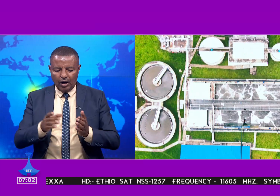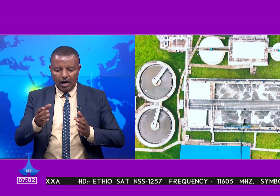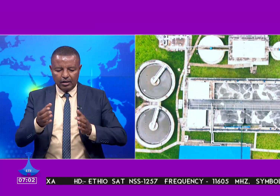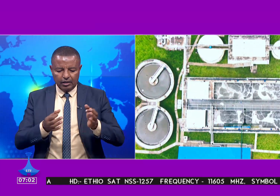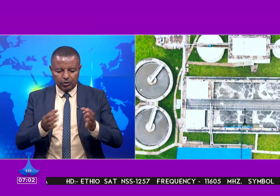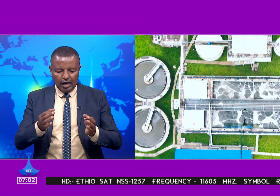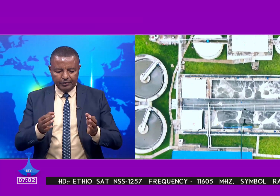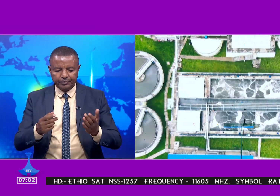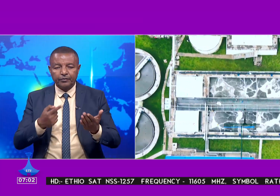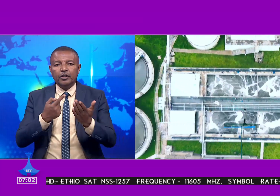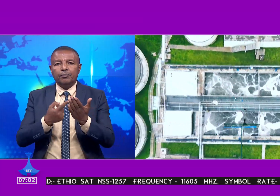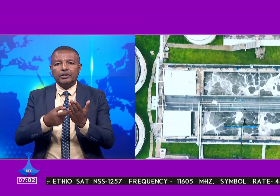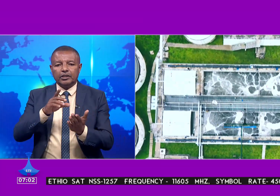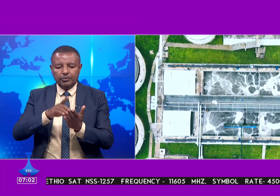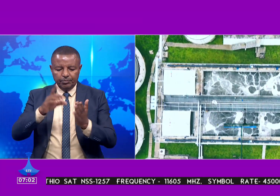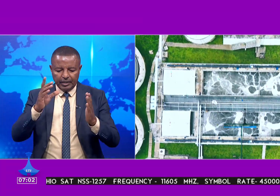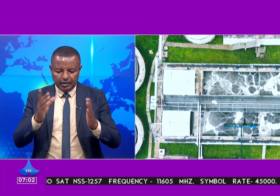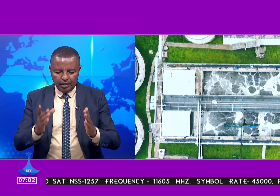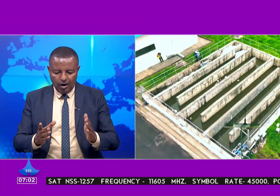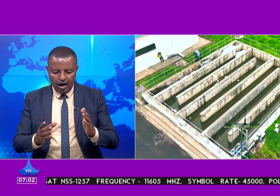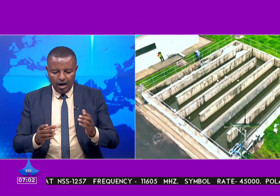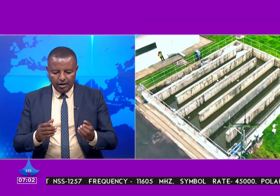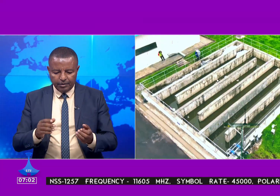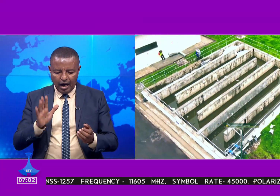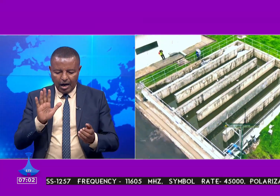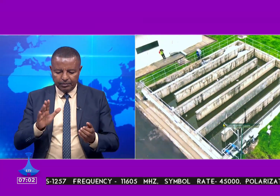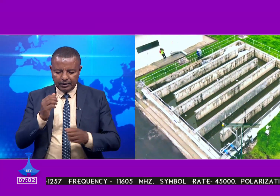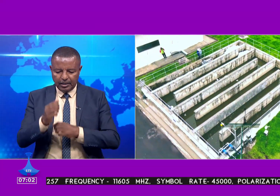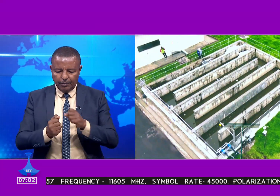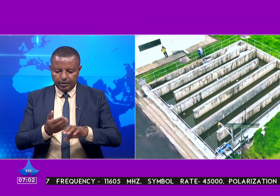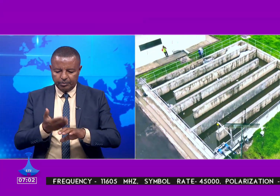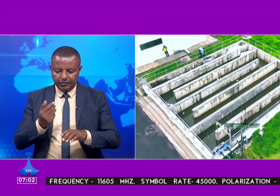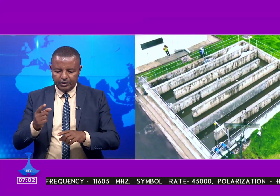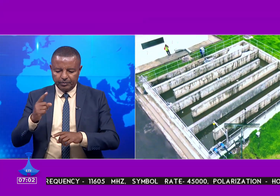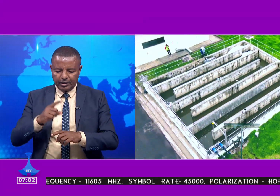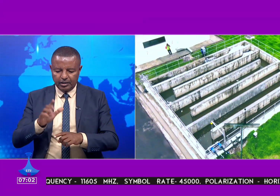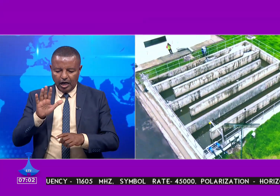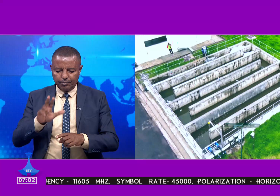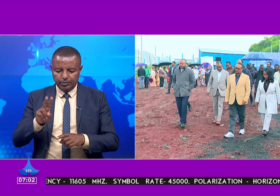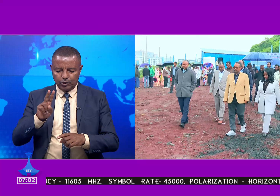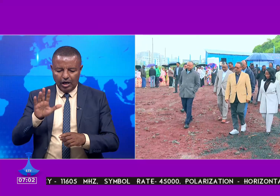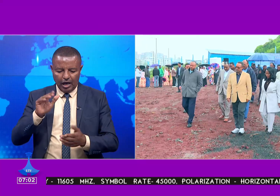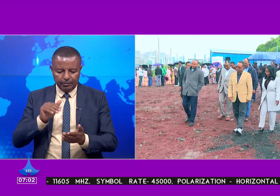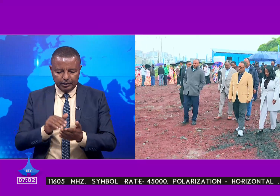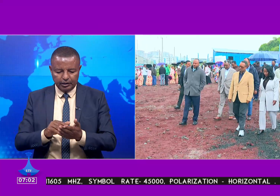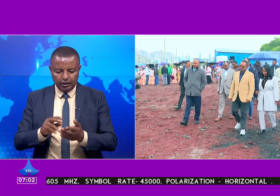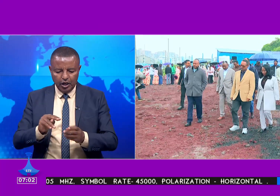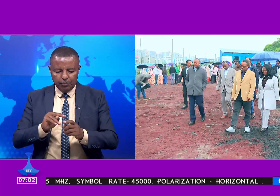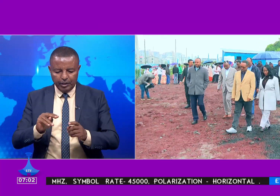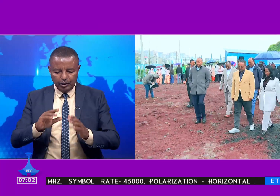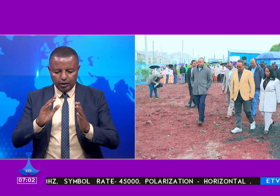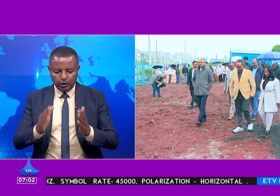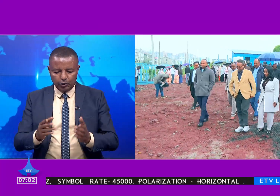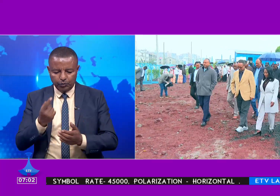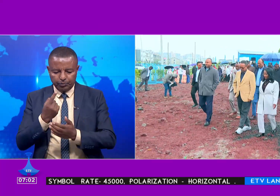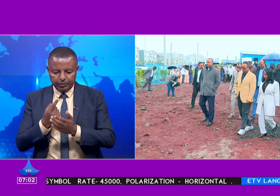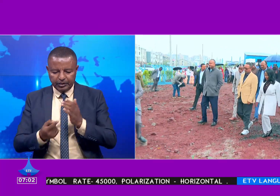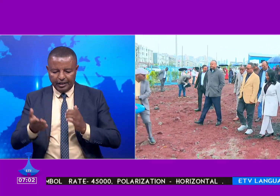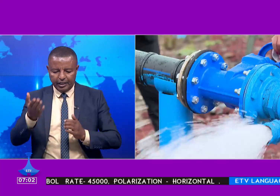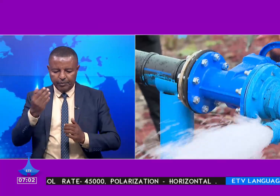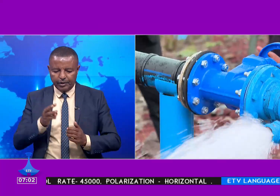ከንቲባ ገልጸዋል። በዚህም በከተማ ከ5 ዓመት በፊት በቀን 525 ሺህ ሜትር